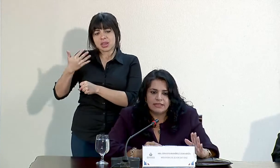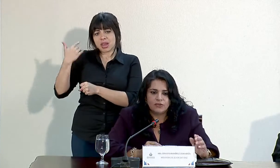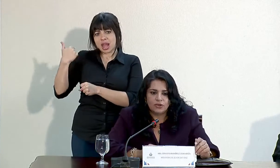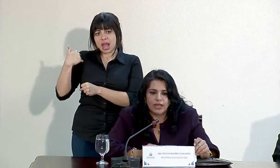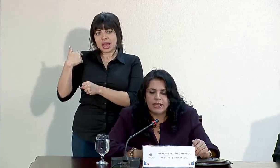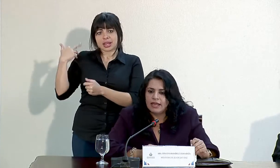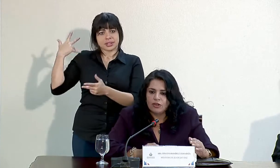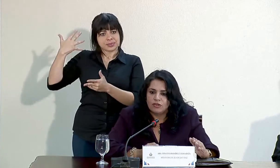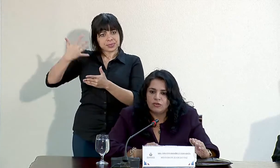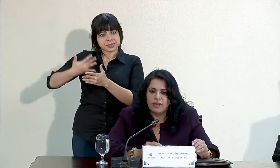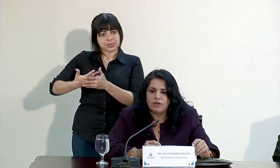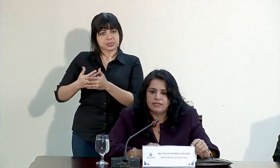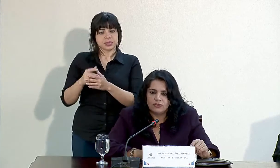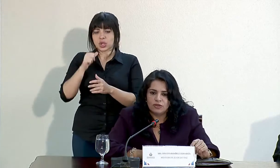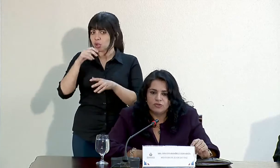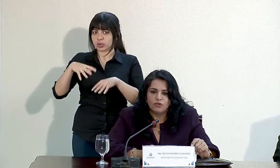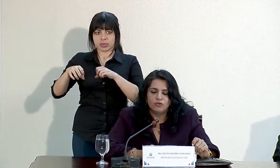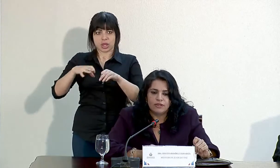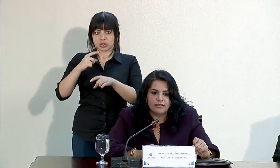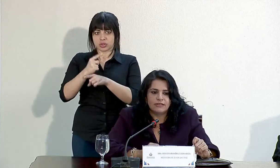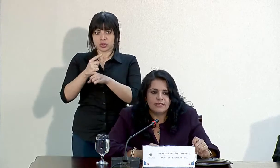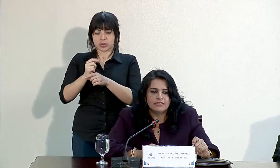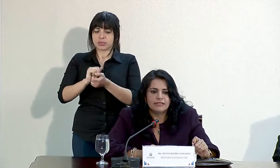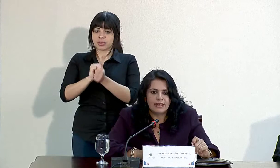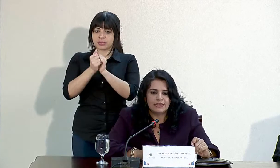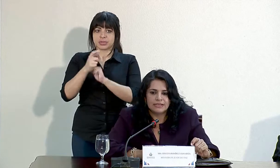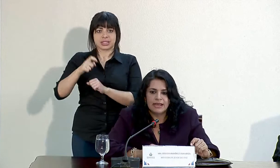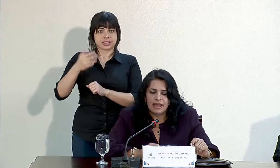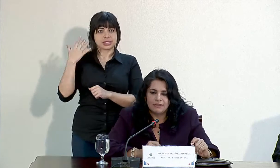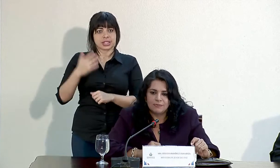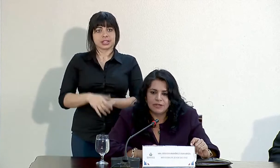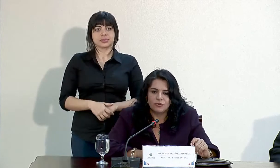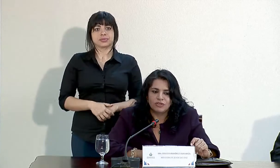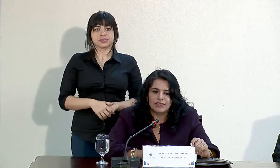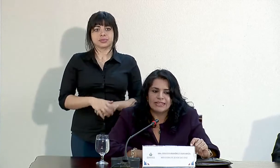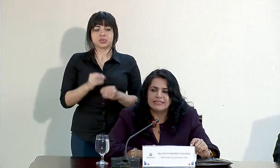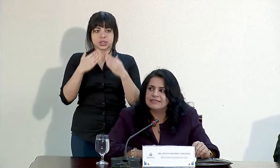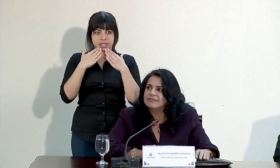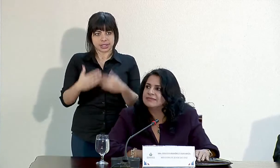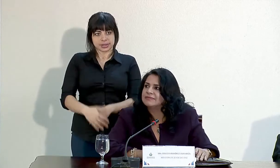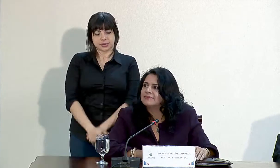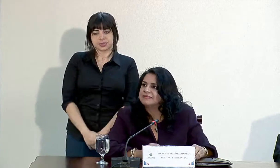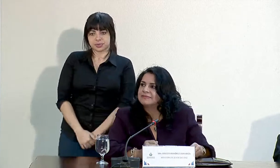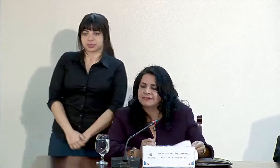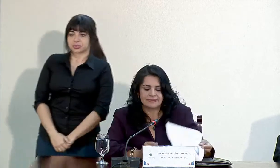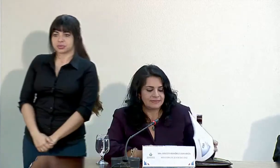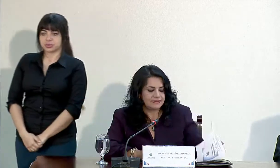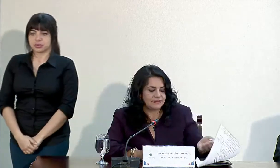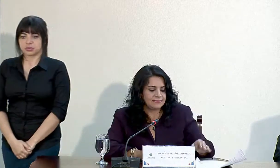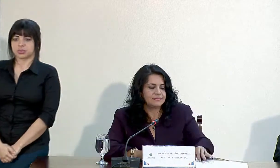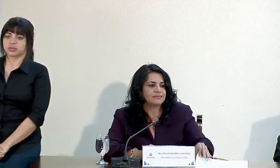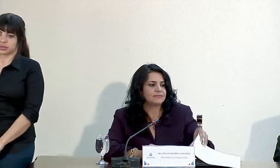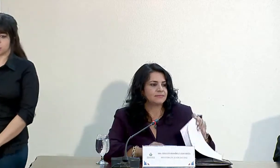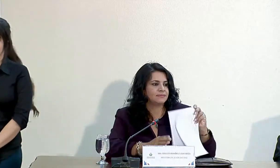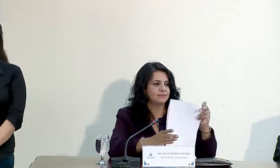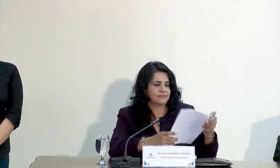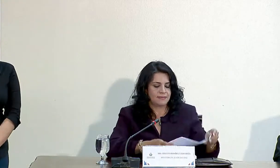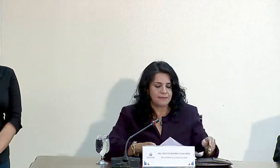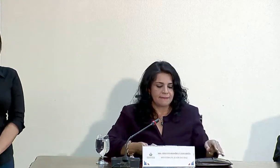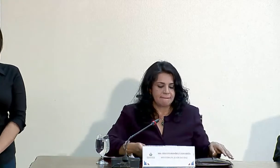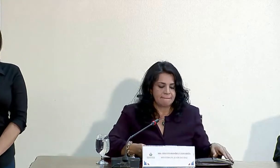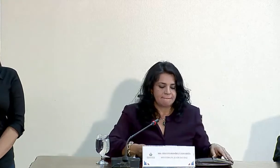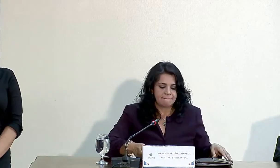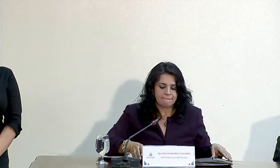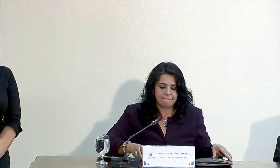esta trayectoria, en la que no se tomaron las acciones contundentes y necesarias al respecto. Muchas gracias. Gracias, señora ministra